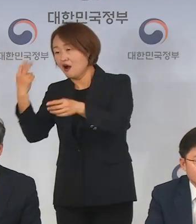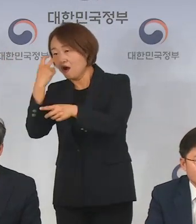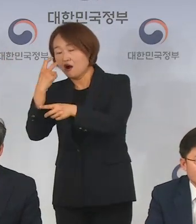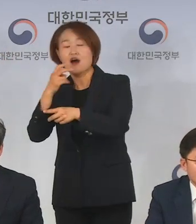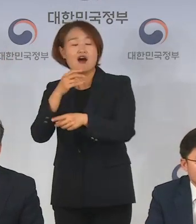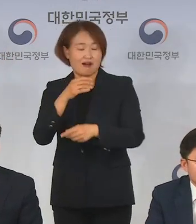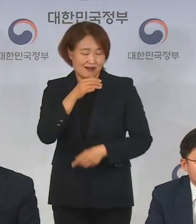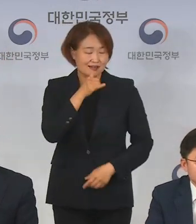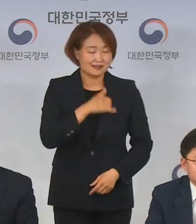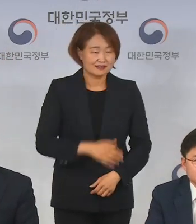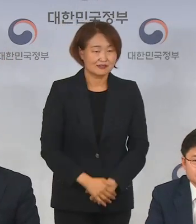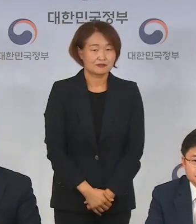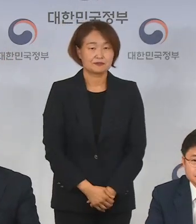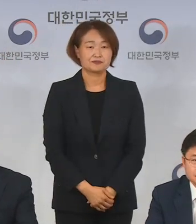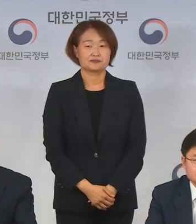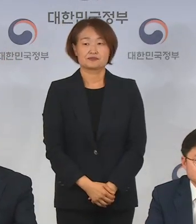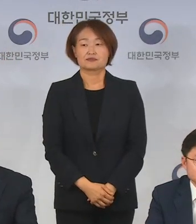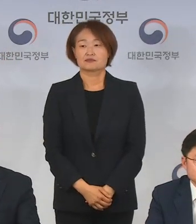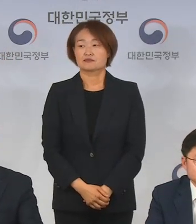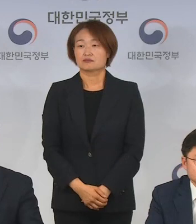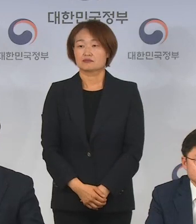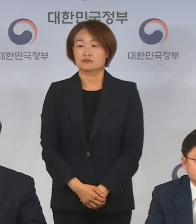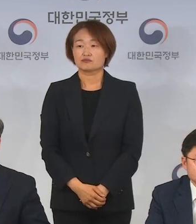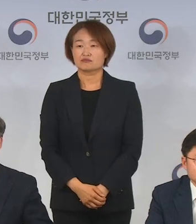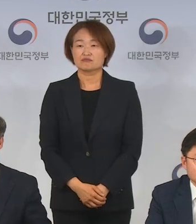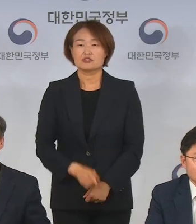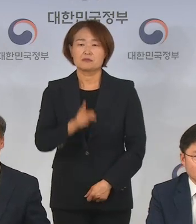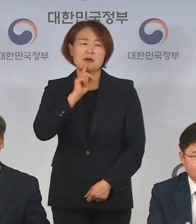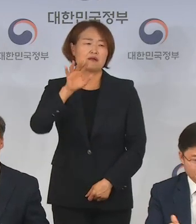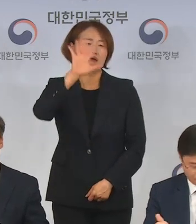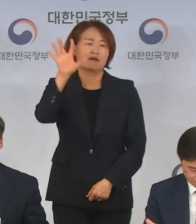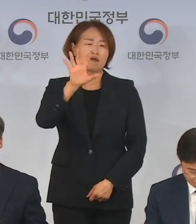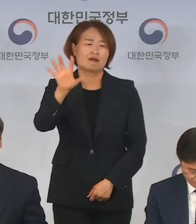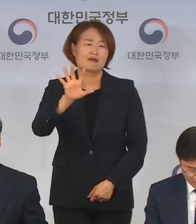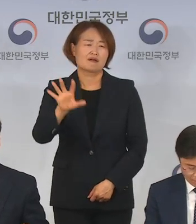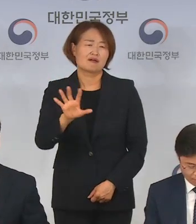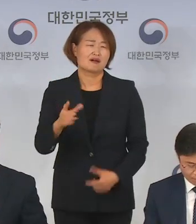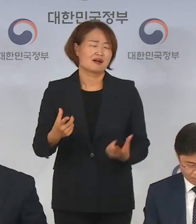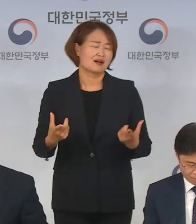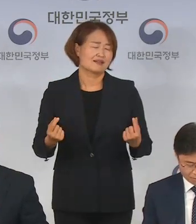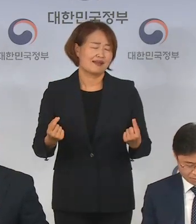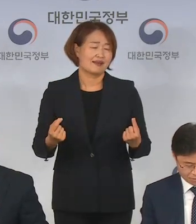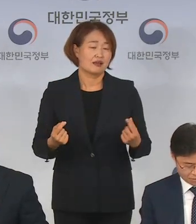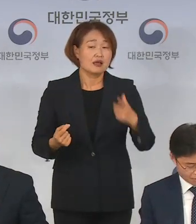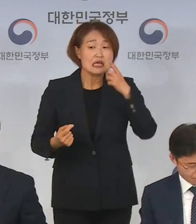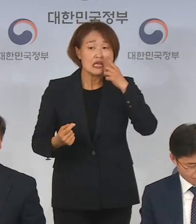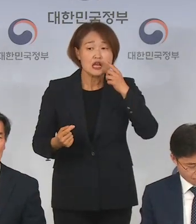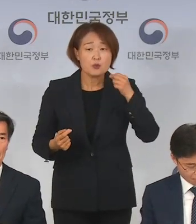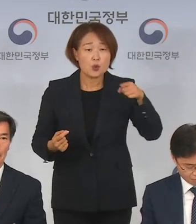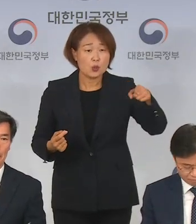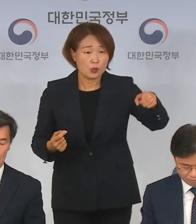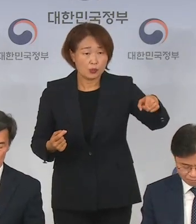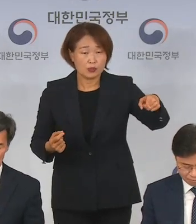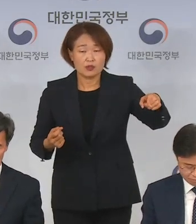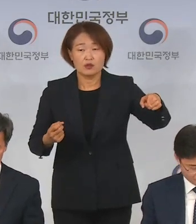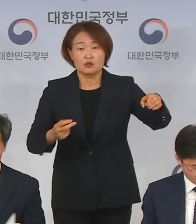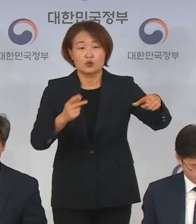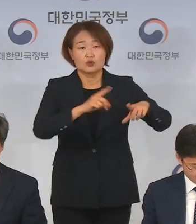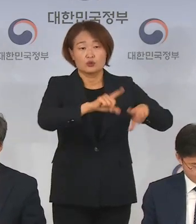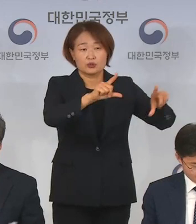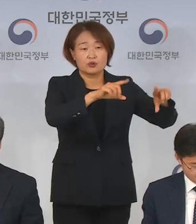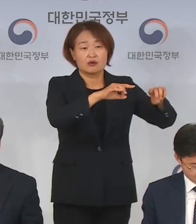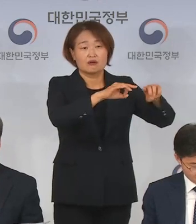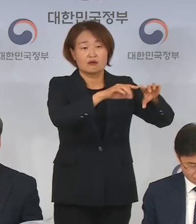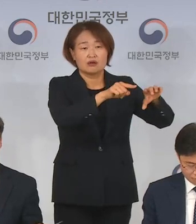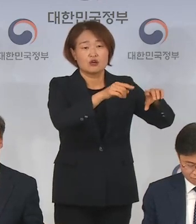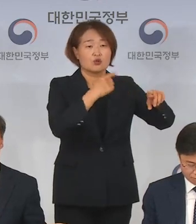네. 이게 얘기가 계속 반복되는 것 같은데 그 일본 정부나 도쿄전력은